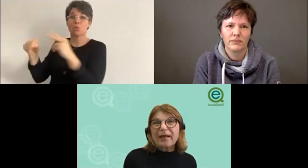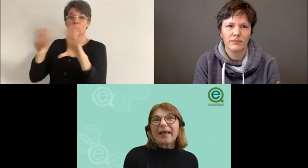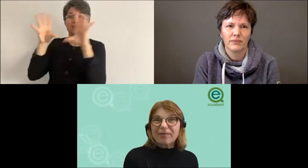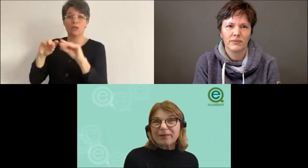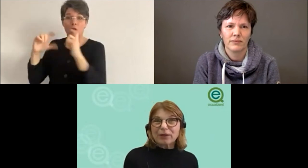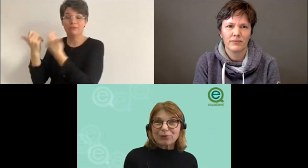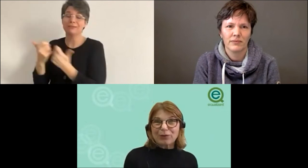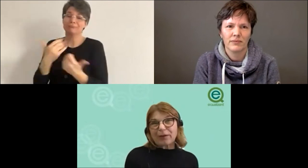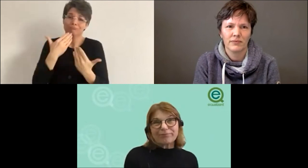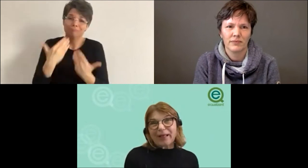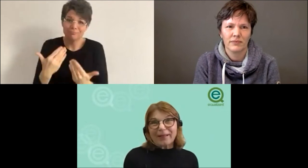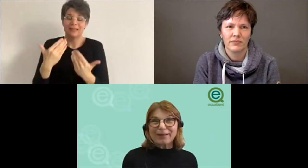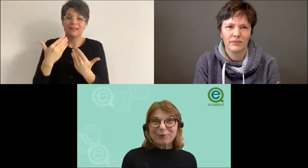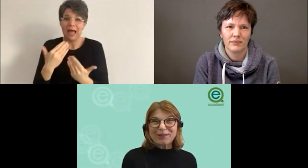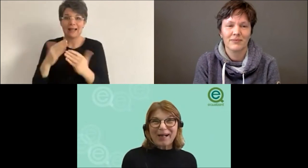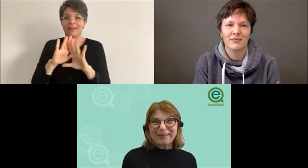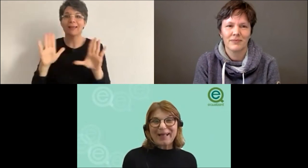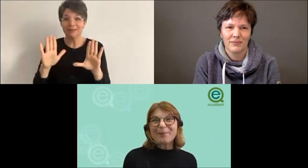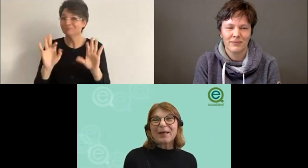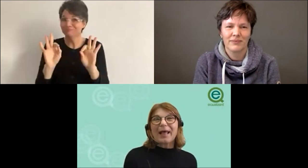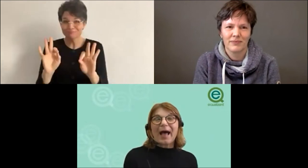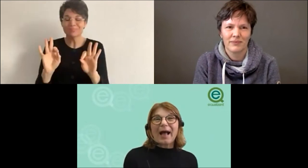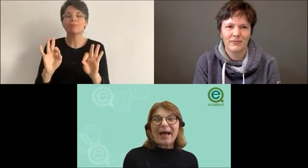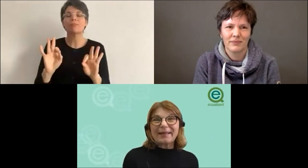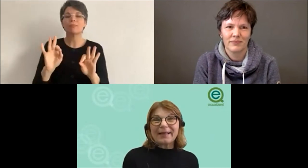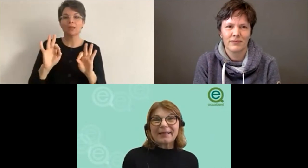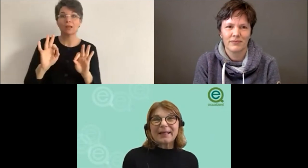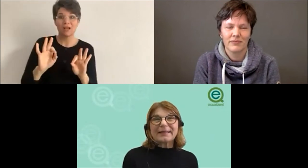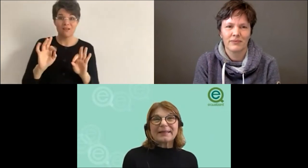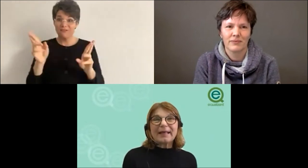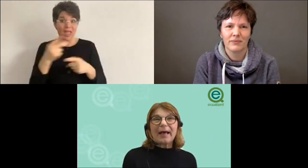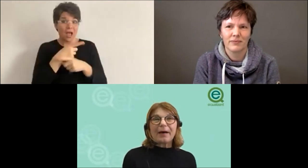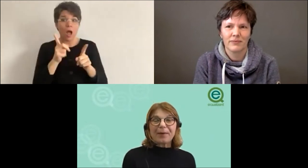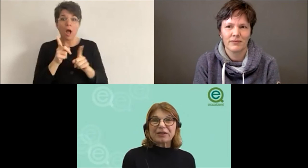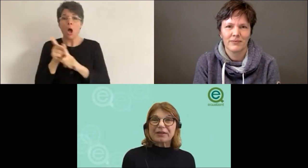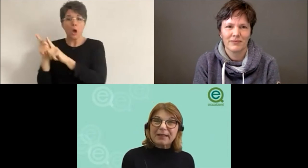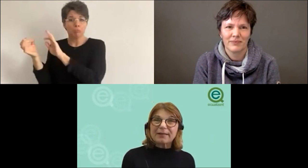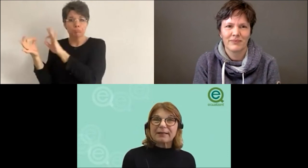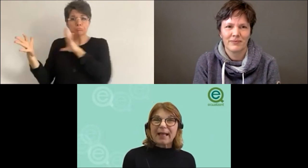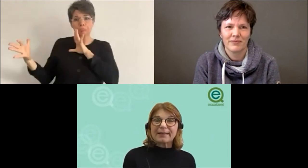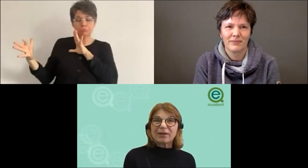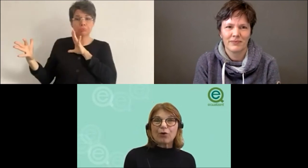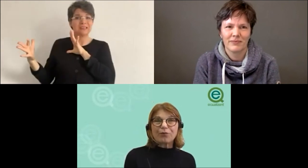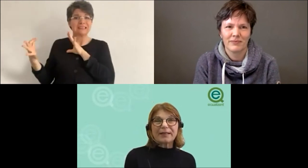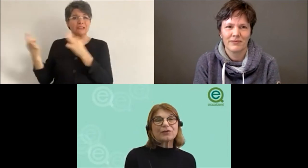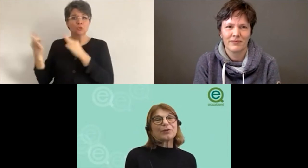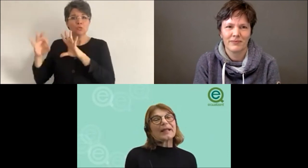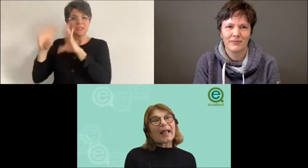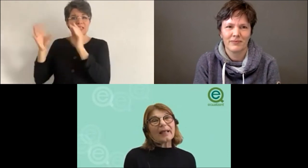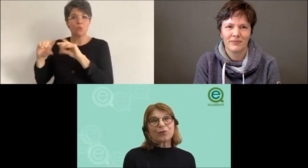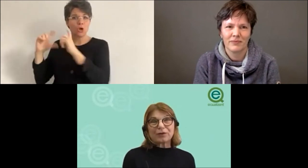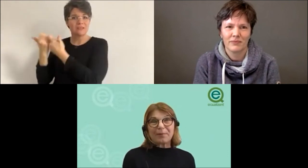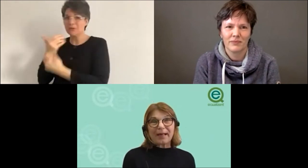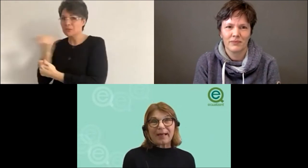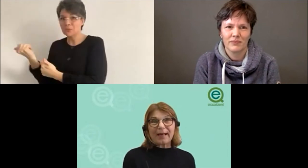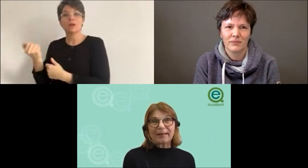sich extern dazu oder intern dazu gestalten haben. Alle anderen, die praktisch nicht Teil der Zero-Konferenz sind, sondern gleich